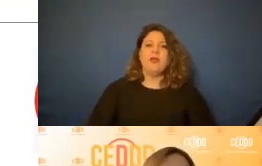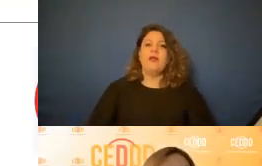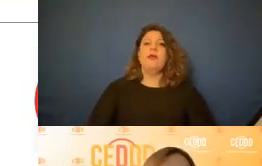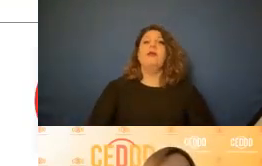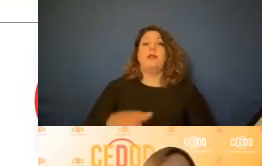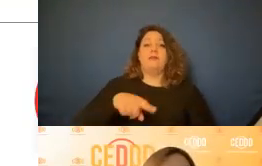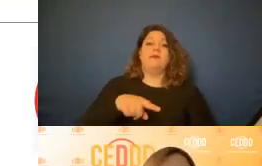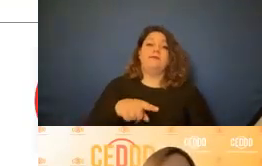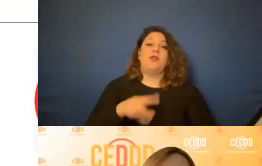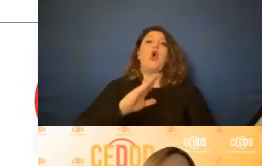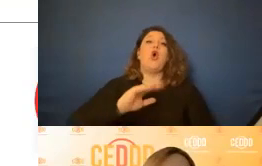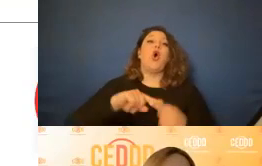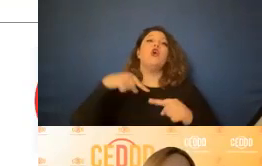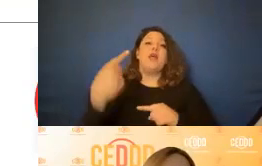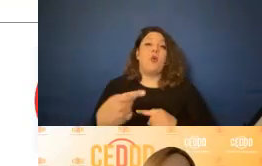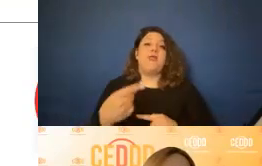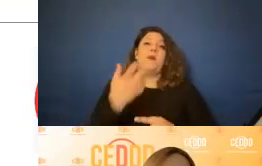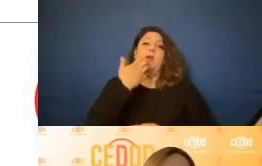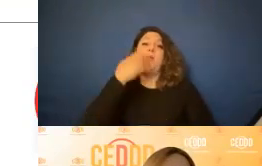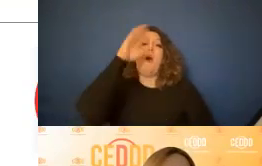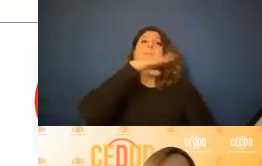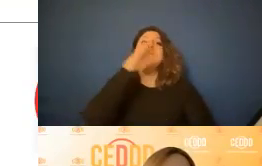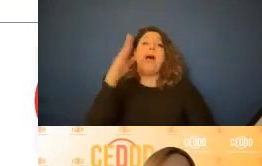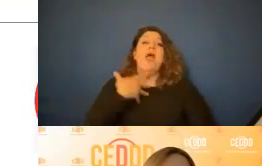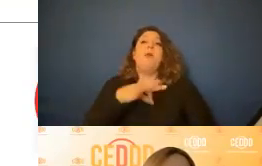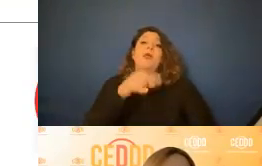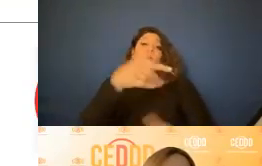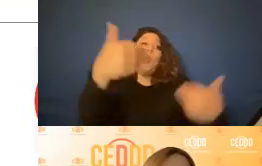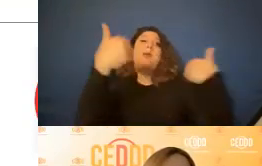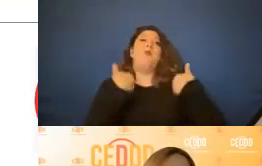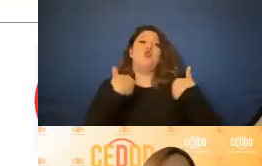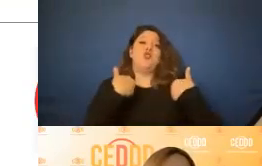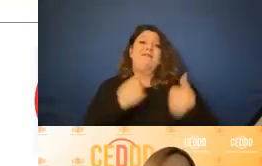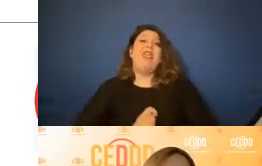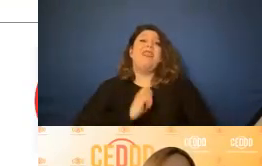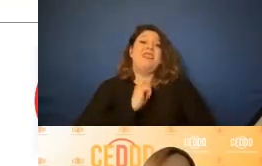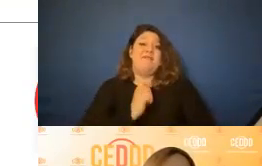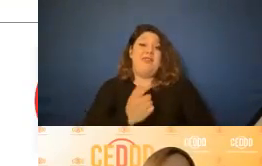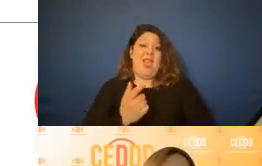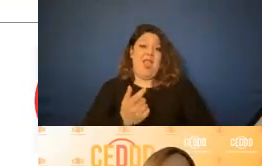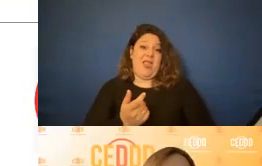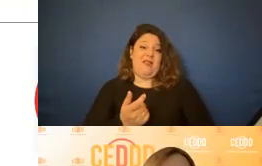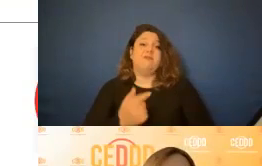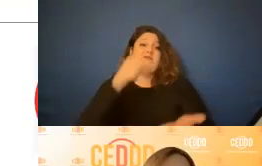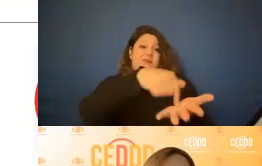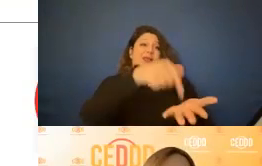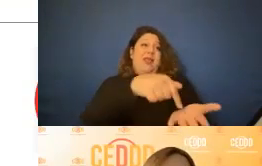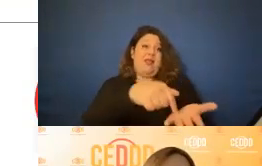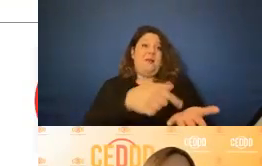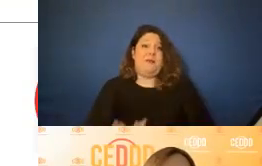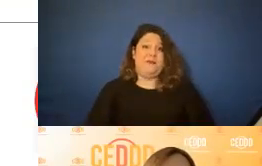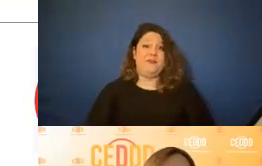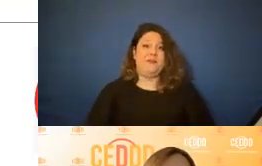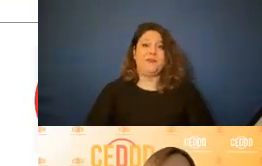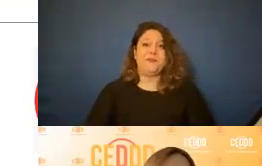una responsabilidad civil si su hijo es menor por culpa invigilando, reclamando daños y perjuicios a los